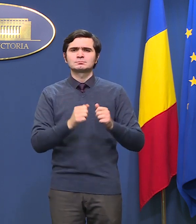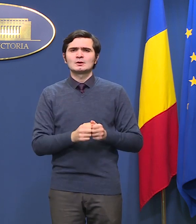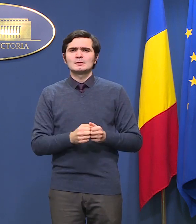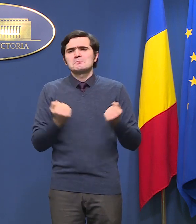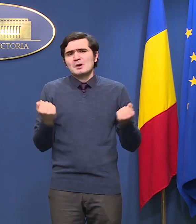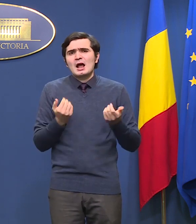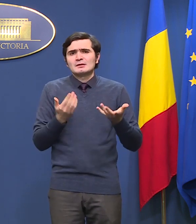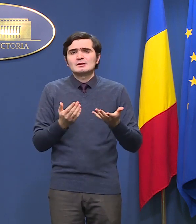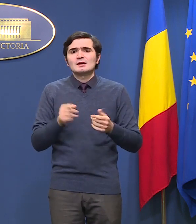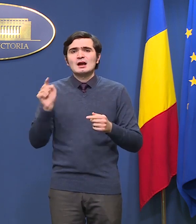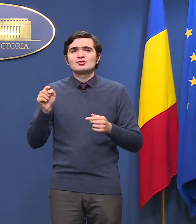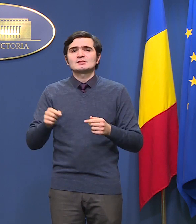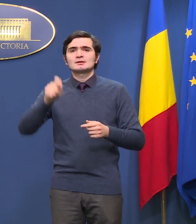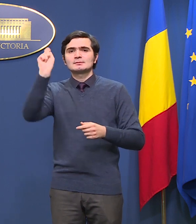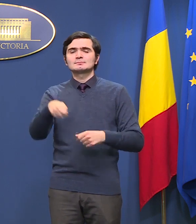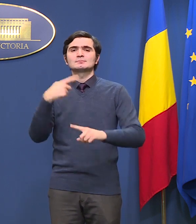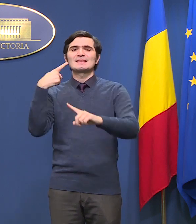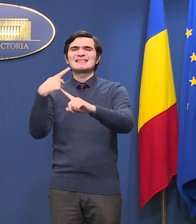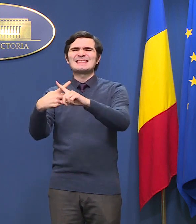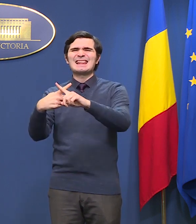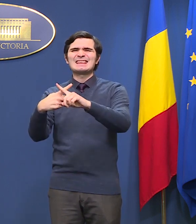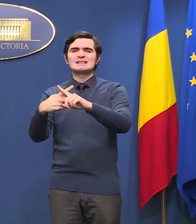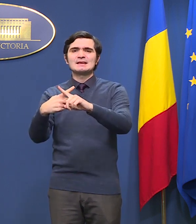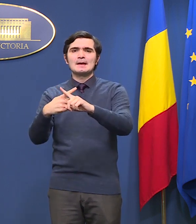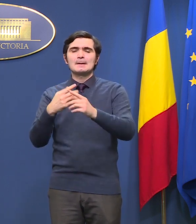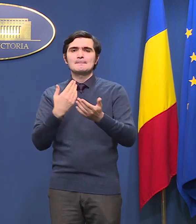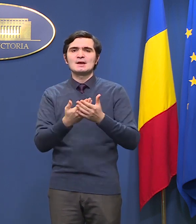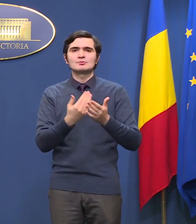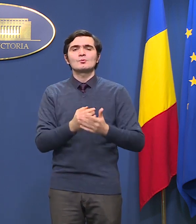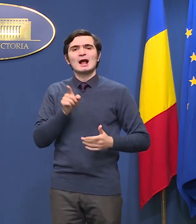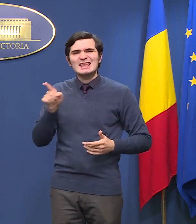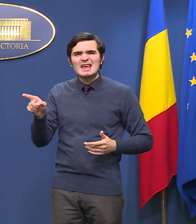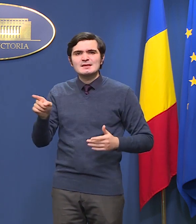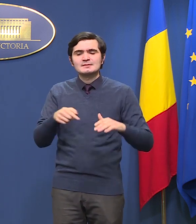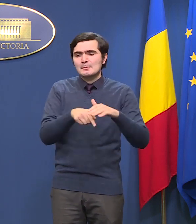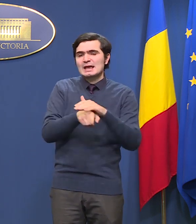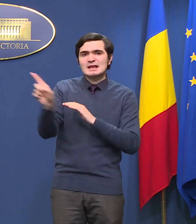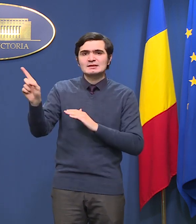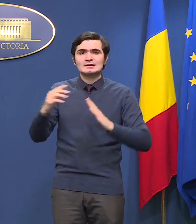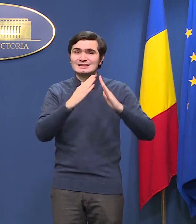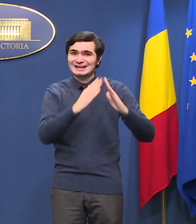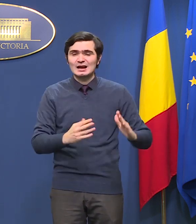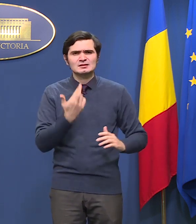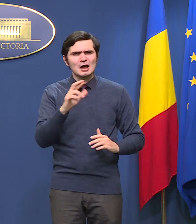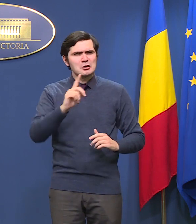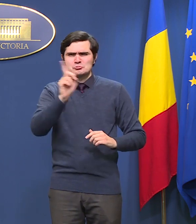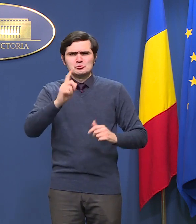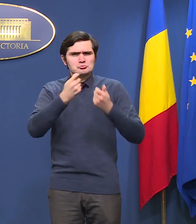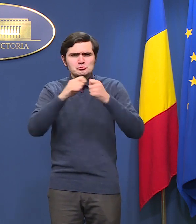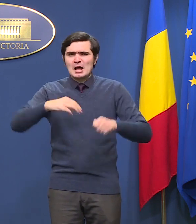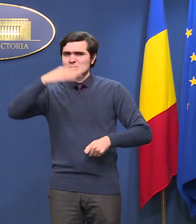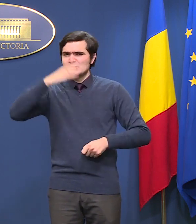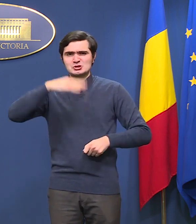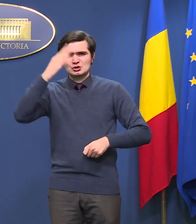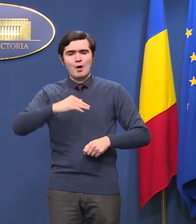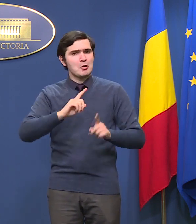practic, această interdicție de a ieși de la domiciliu, dar nu pe toată perioada zilei. Va